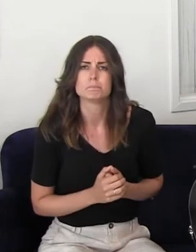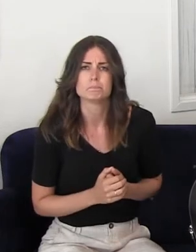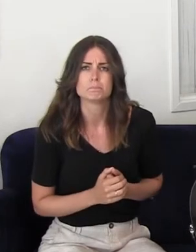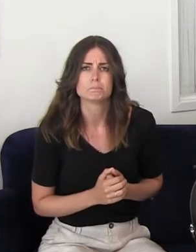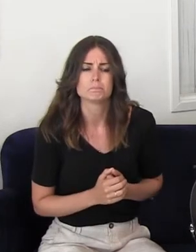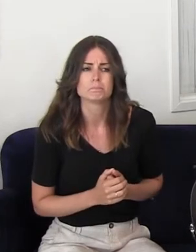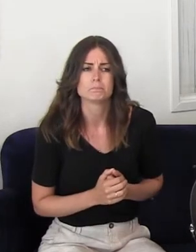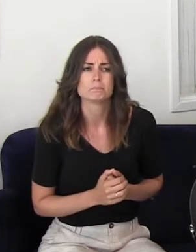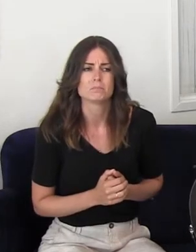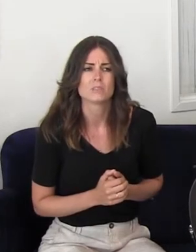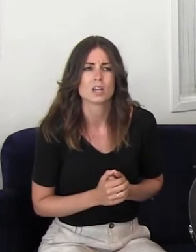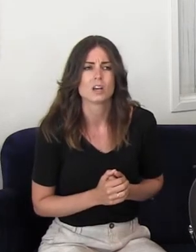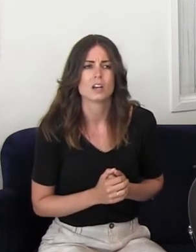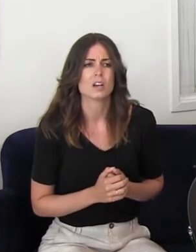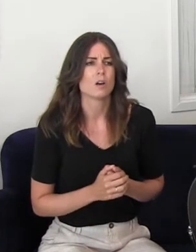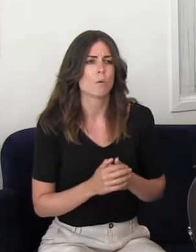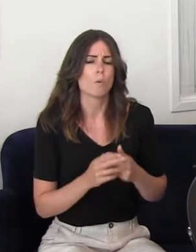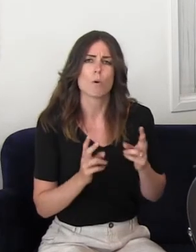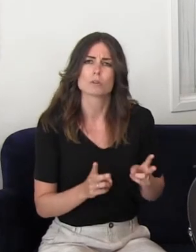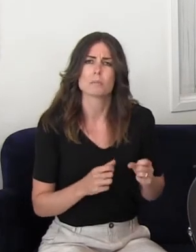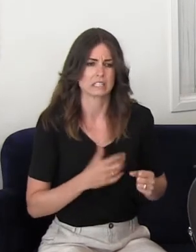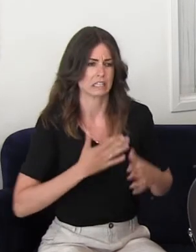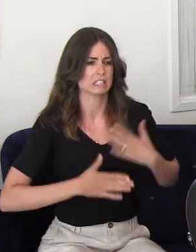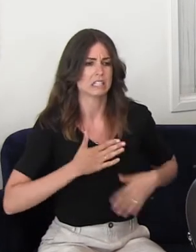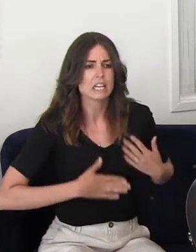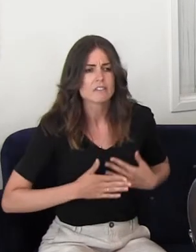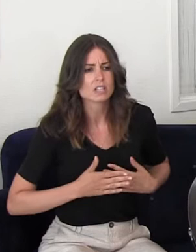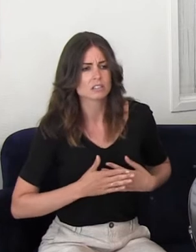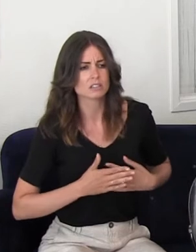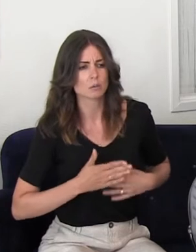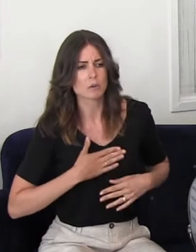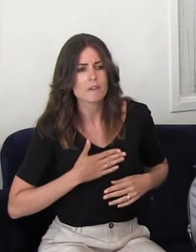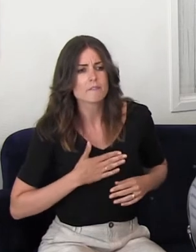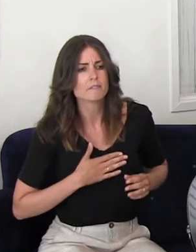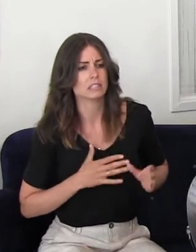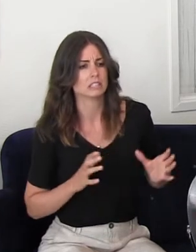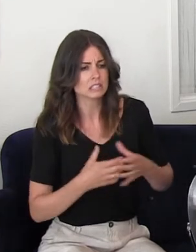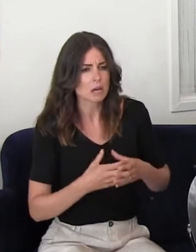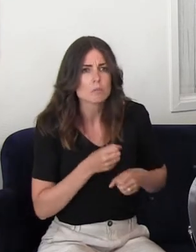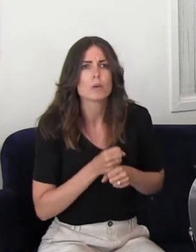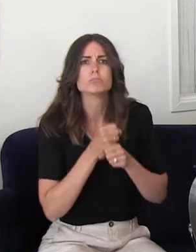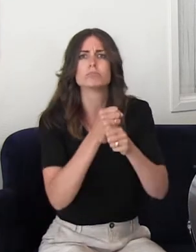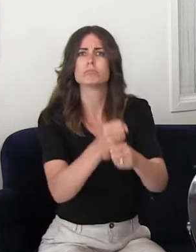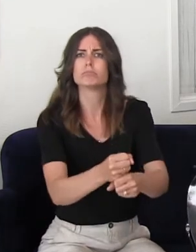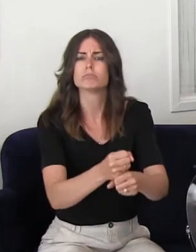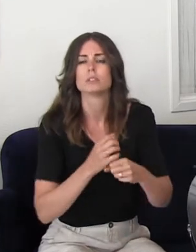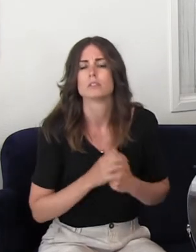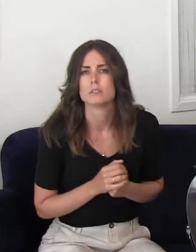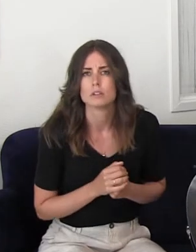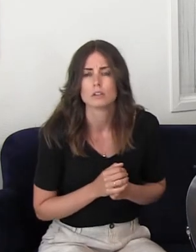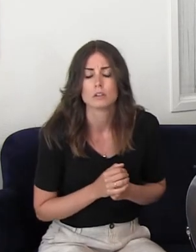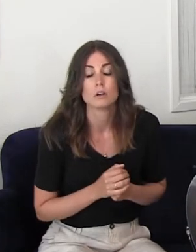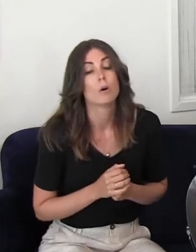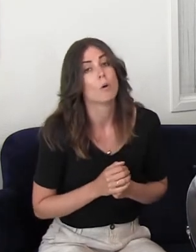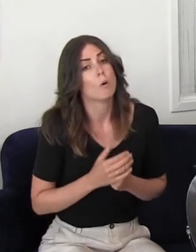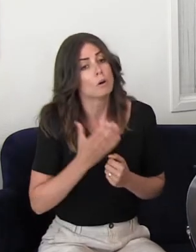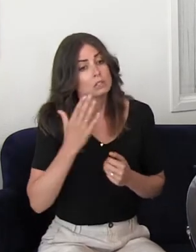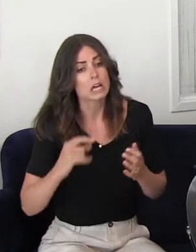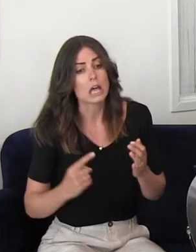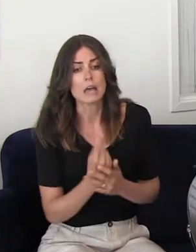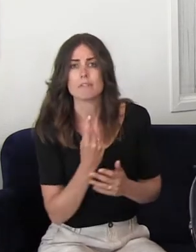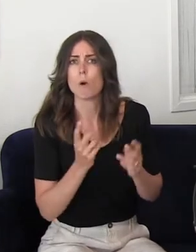Och än mindre hitta någon som man trivs så mycket med som man vill dela livet med dem. Och sen kan det ju också vara så att även om